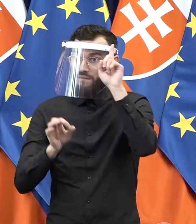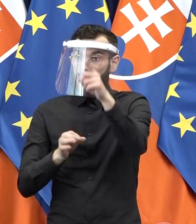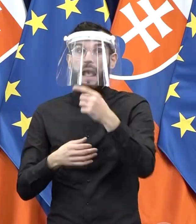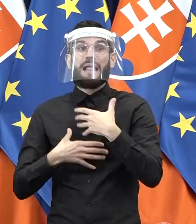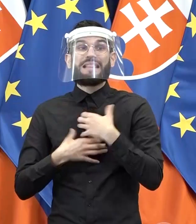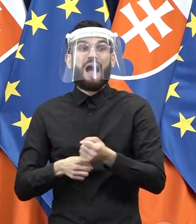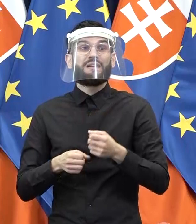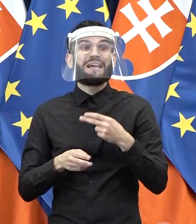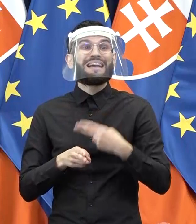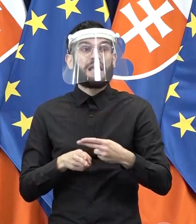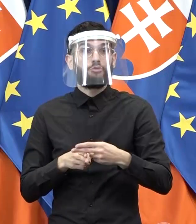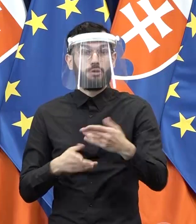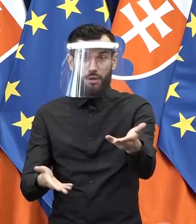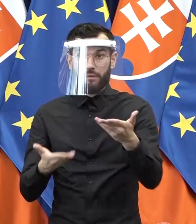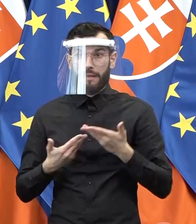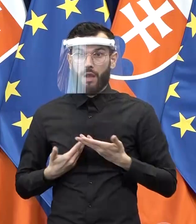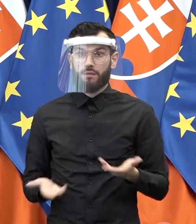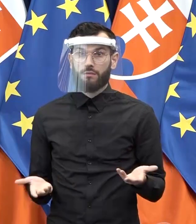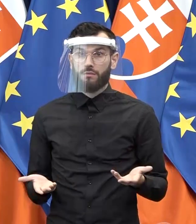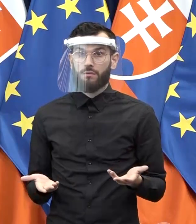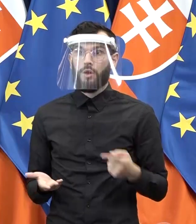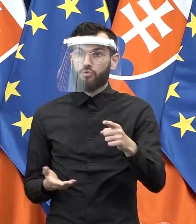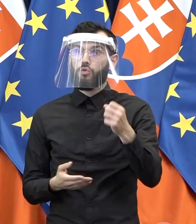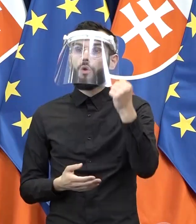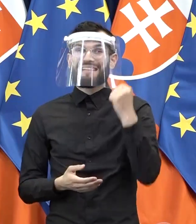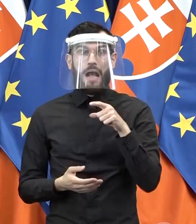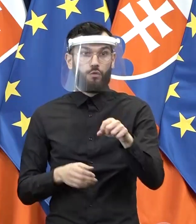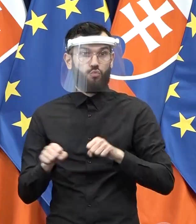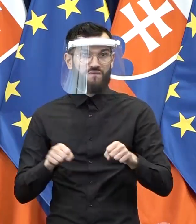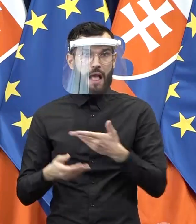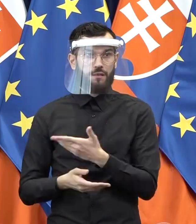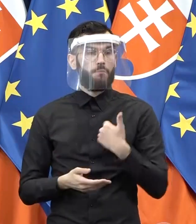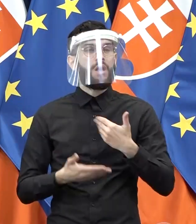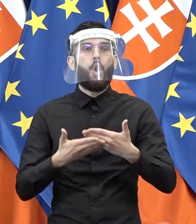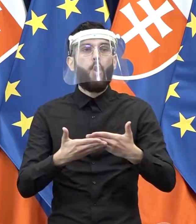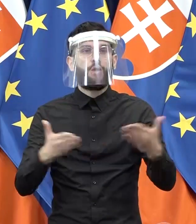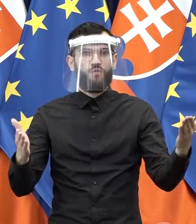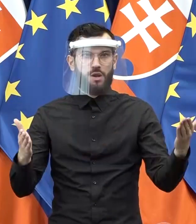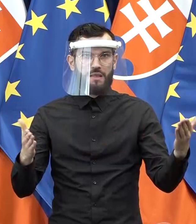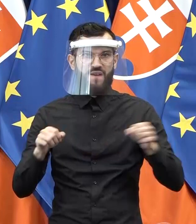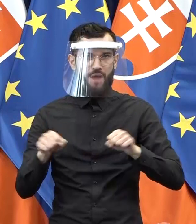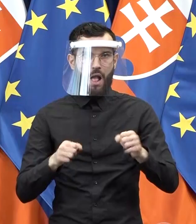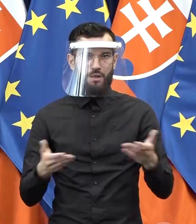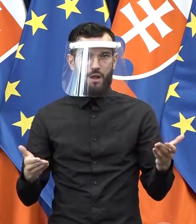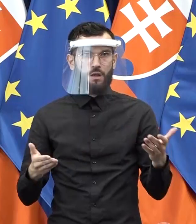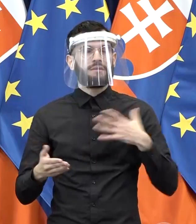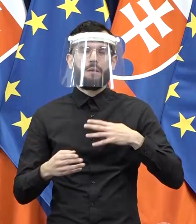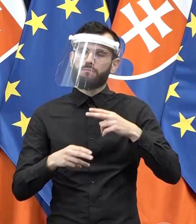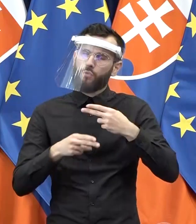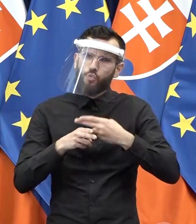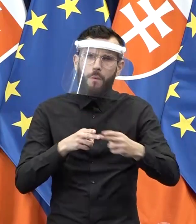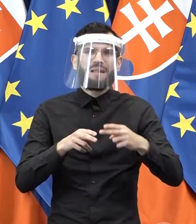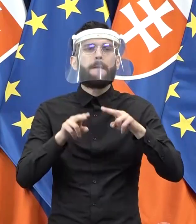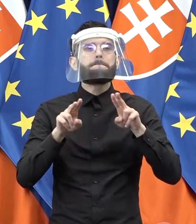navrhnúť riešenie, sem s nimi má to byť základný parameter tejto vlády. Otvorené vládnutie, ľuďom hovoriť úplnú pravdu